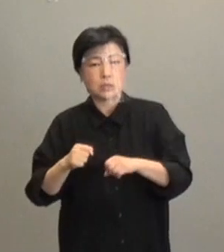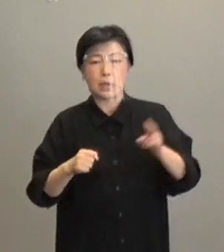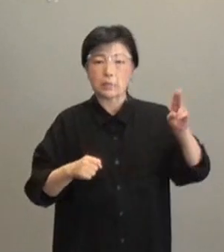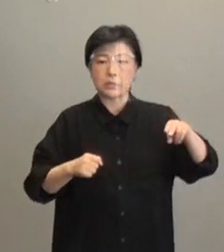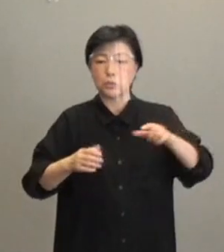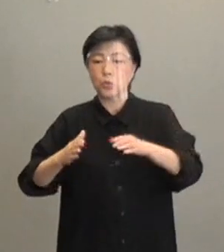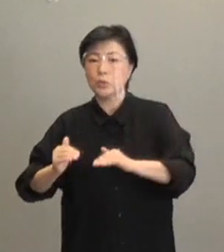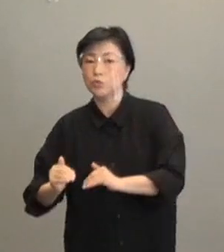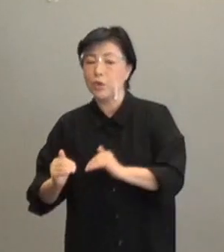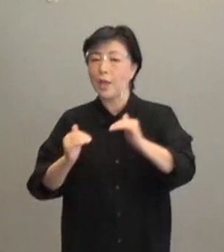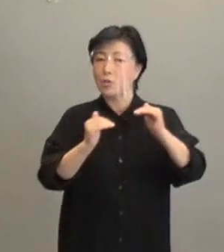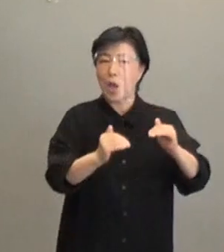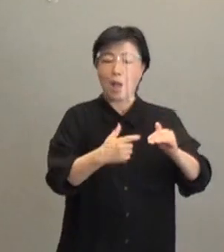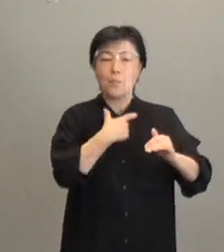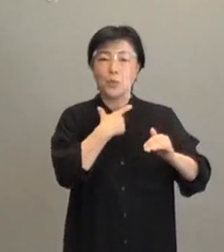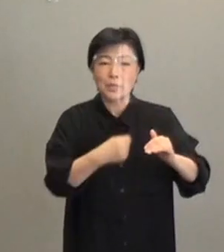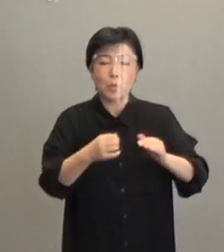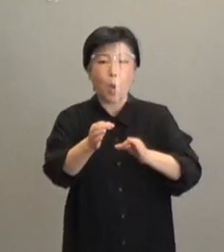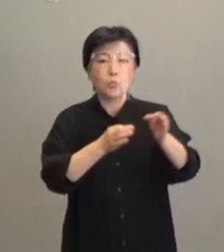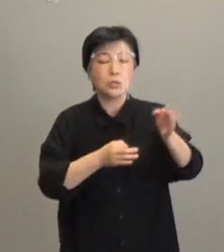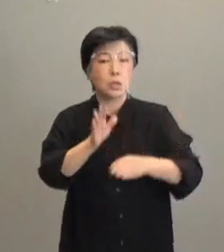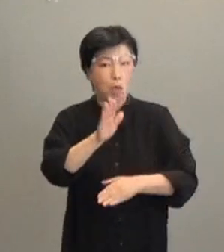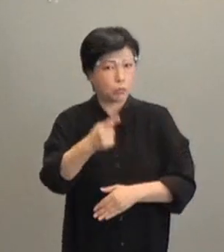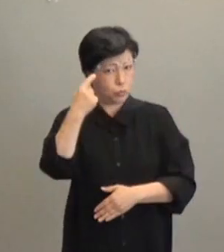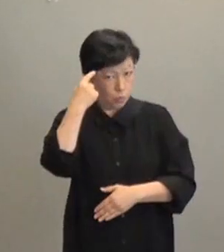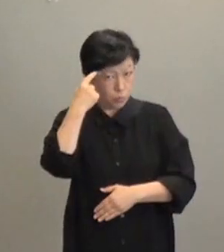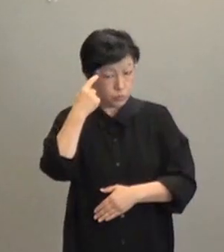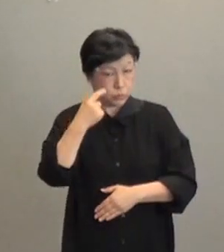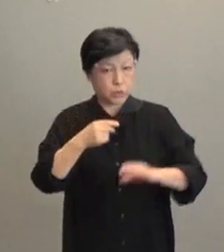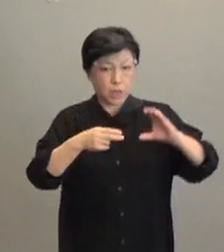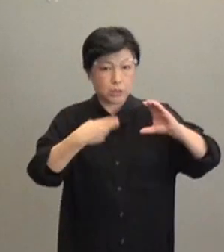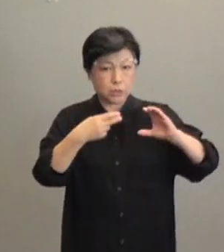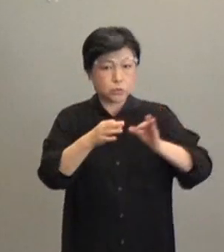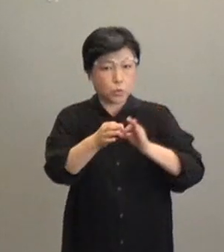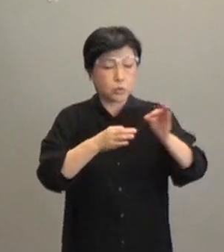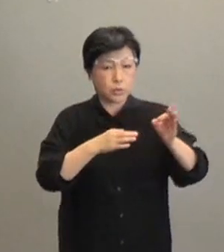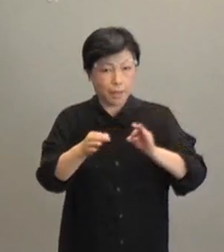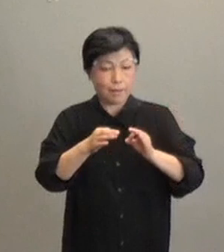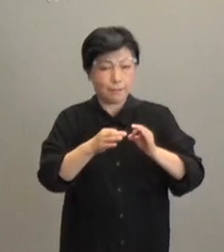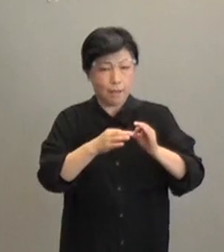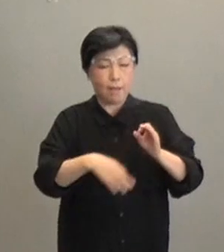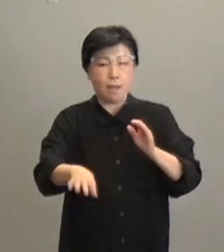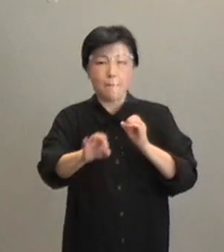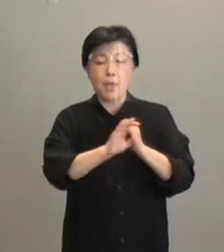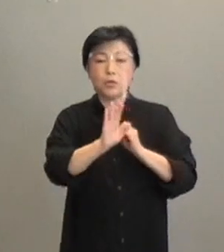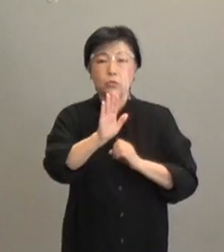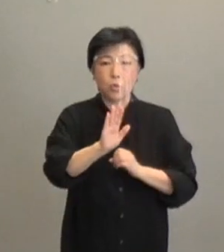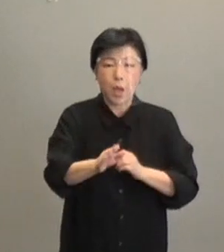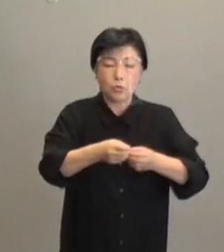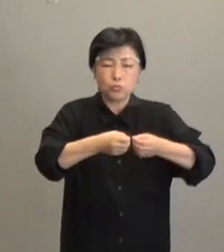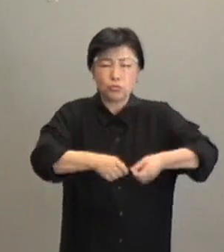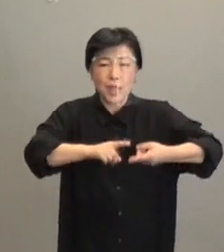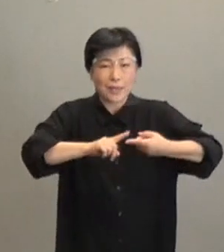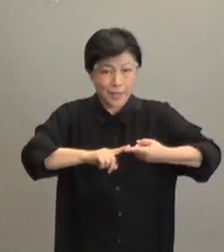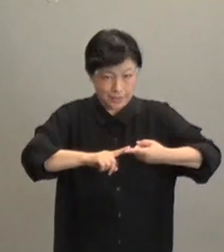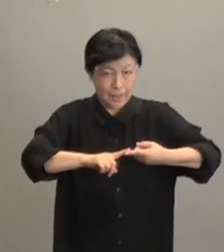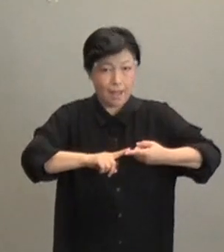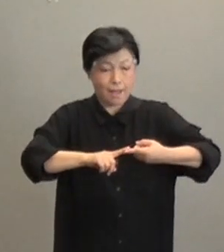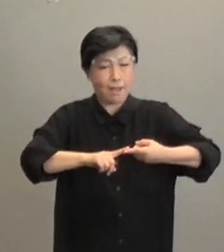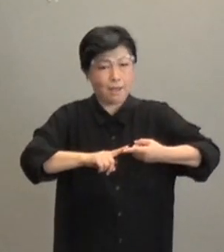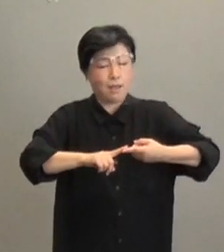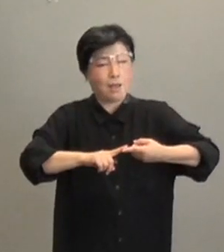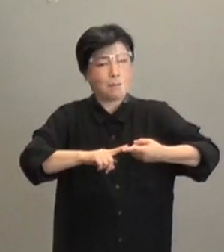舗も増えてくるかと思います。そういったところで飲食店がメリットを感じられるような具体的なインセンティブという